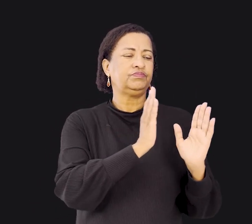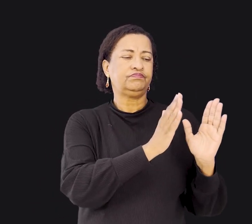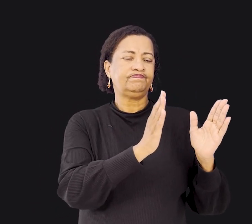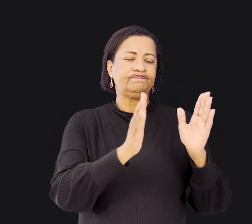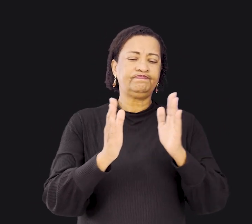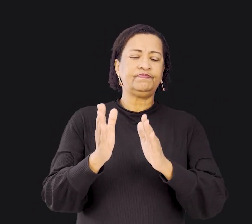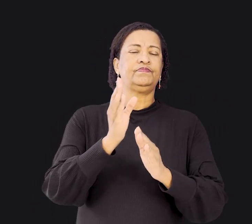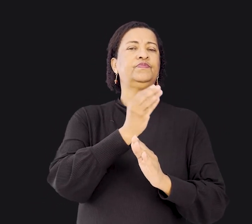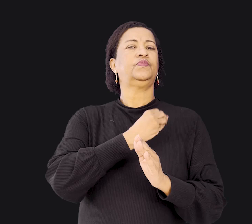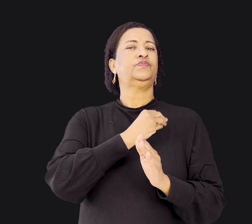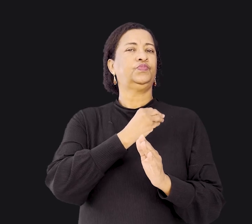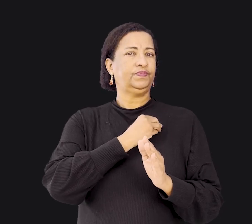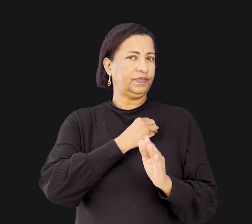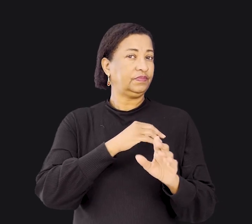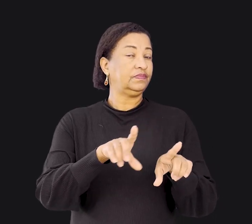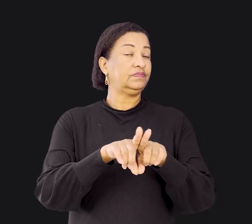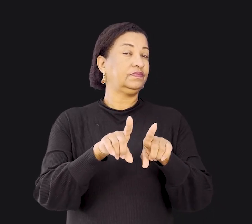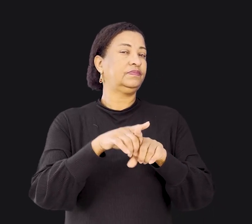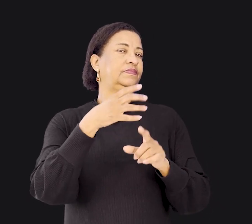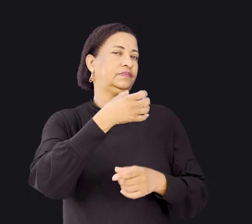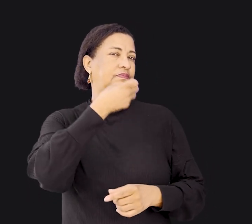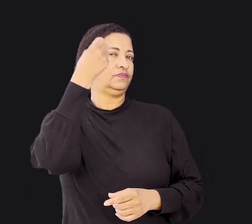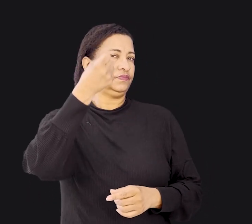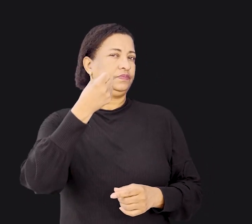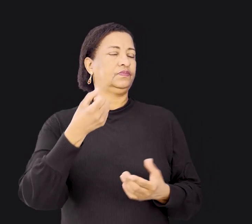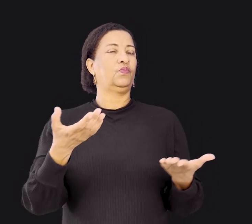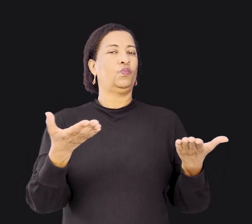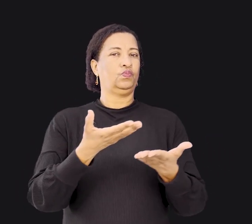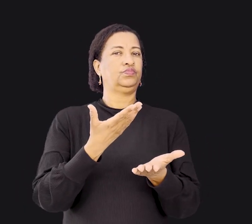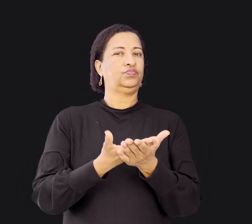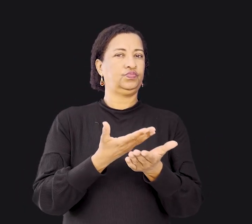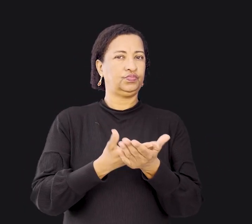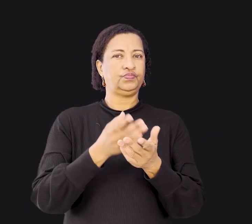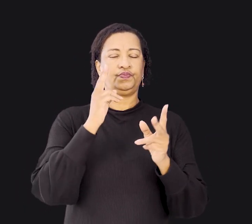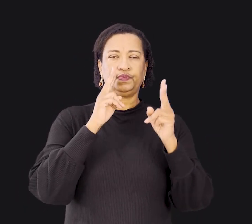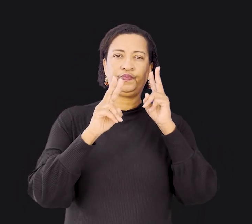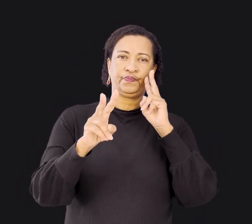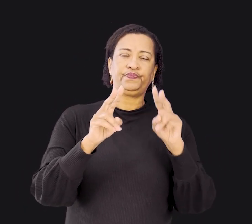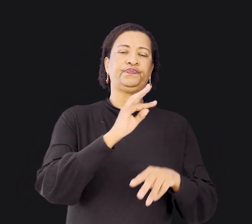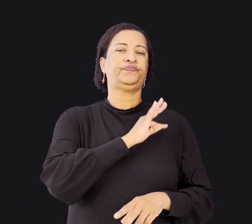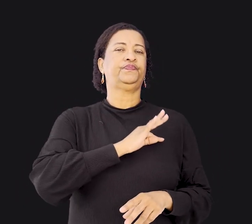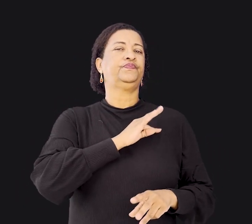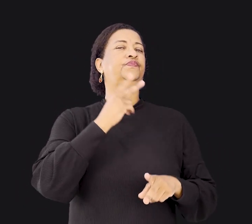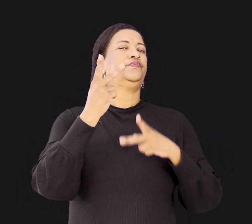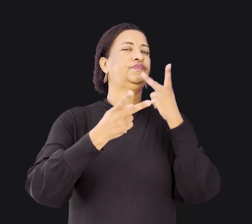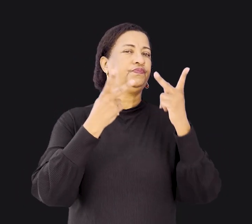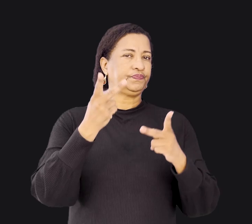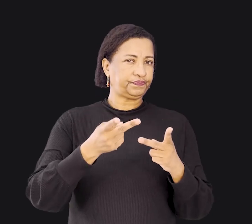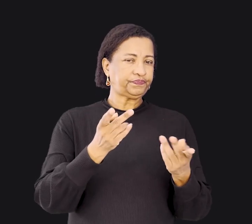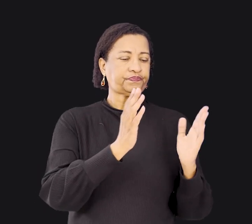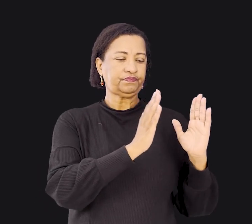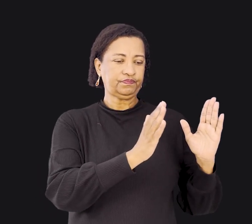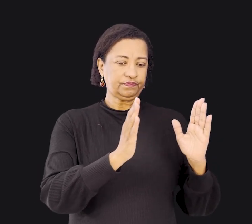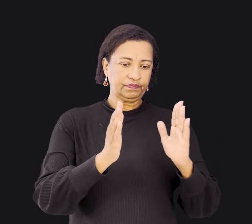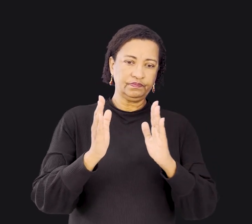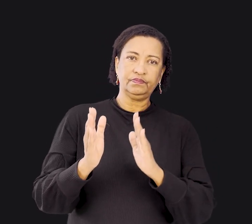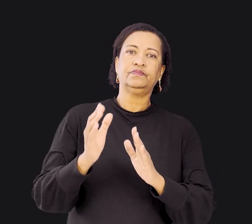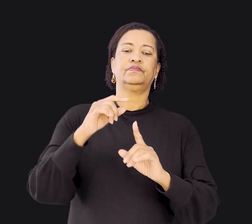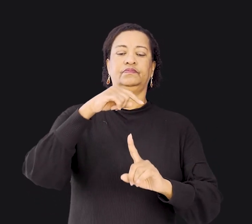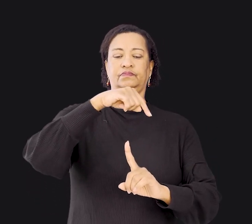do pecado e da salvação. No estudo de hoje veremos o que Tiago tem a dizer sobre a fonte e a sequência da